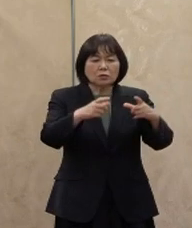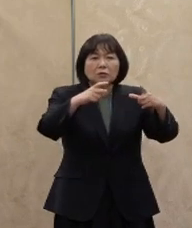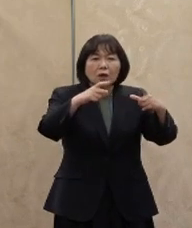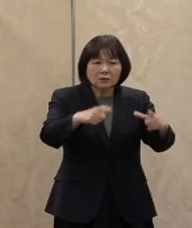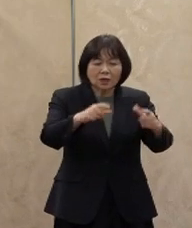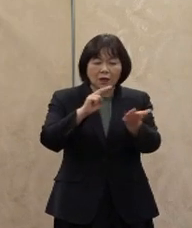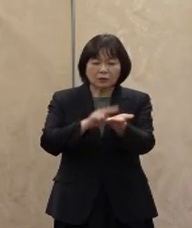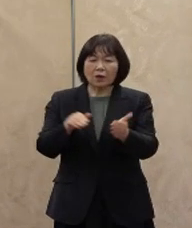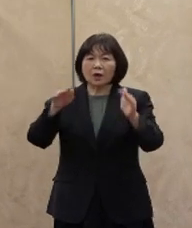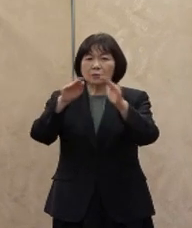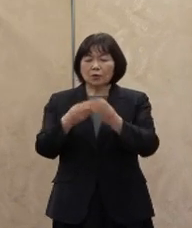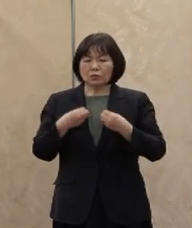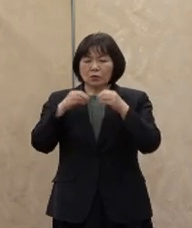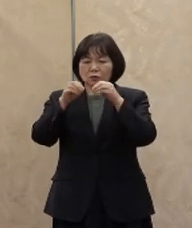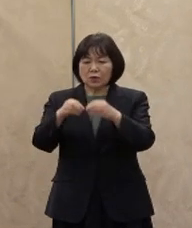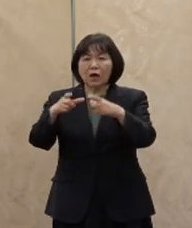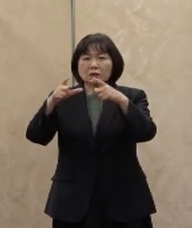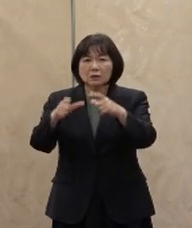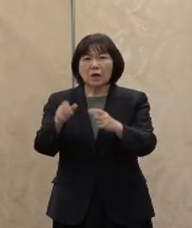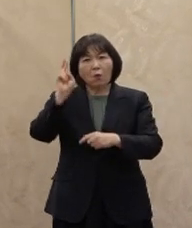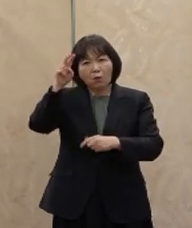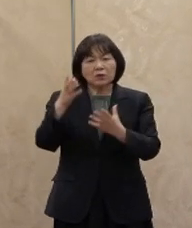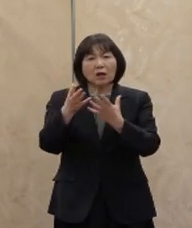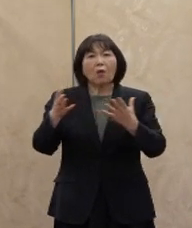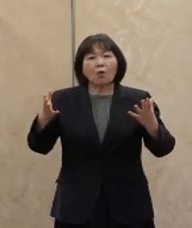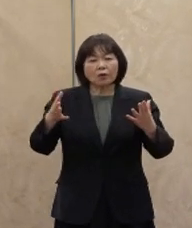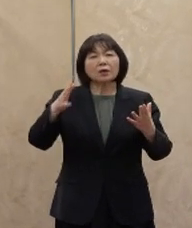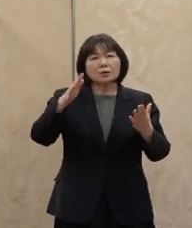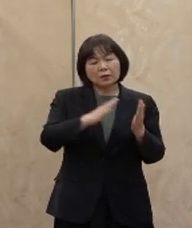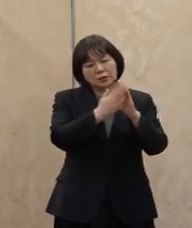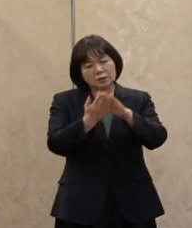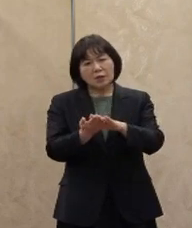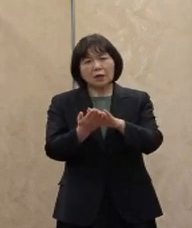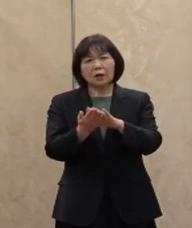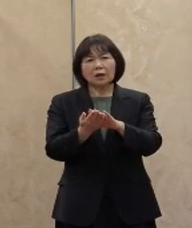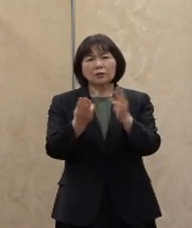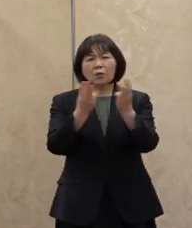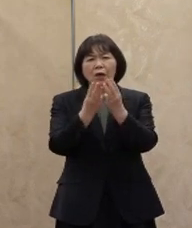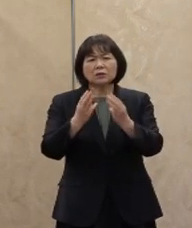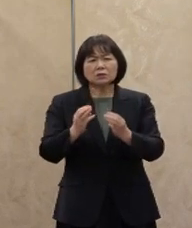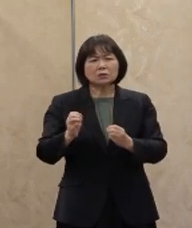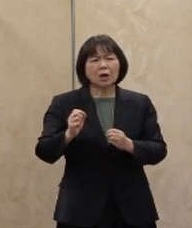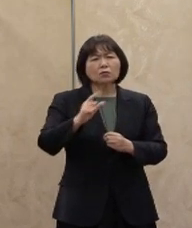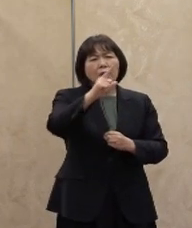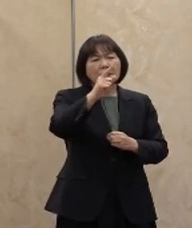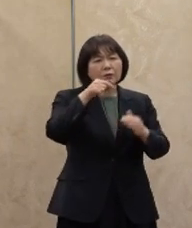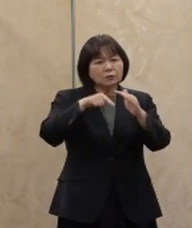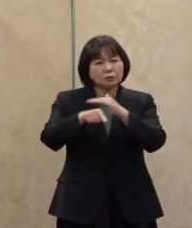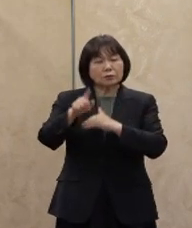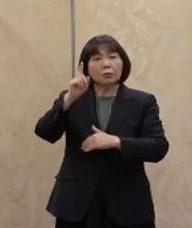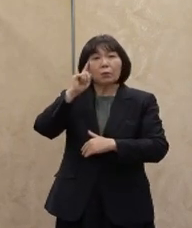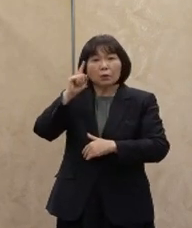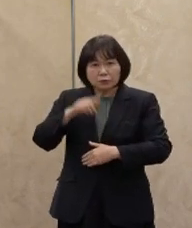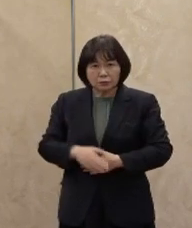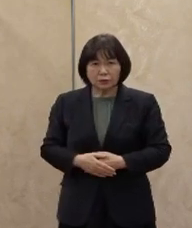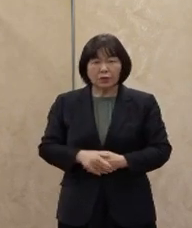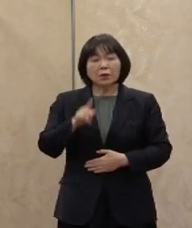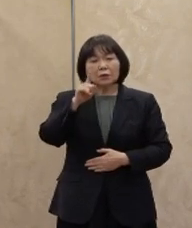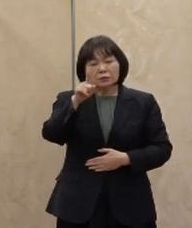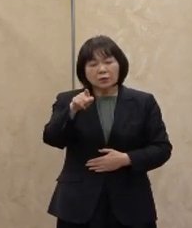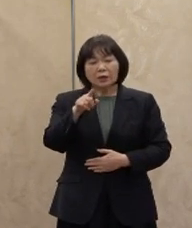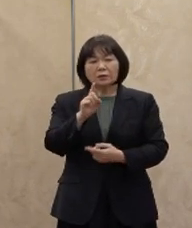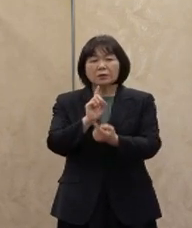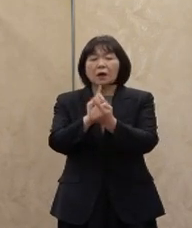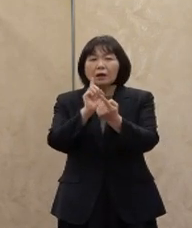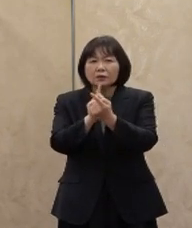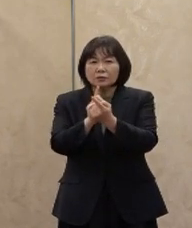療機関でのクラスターというのが、まあ、大阪では多くて、まあ、そこが死者数の増加の原因にもなっているとは思うんですが、改めてそこに対しての今後の対策であ